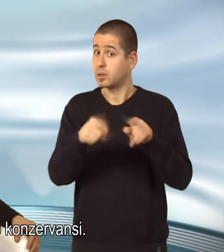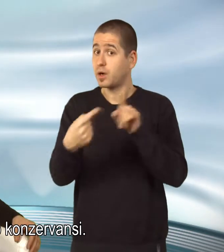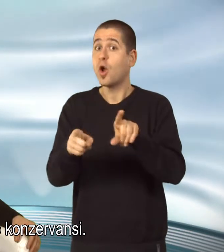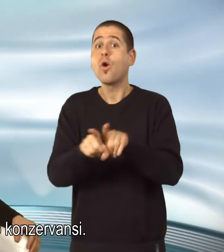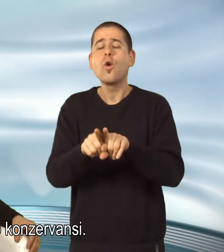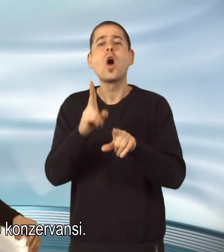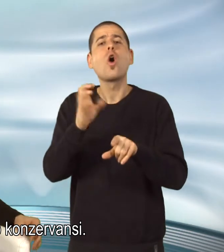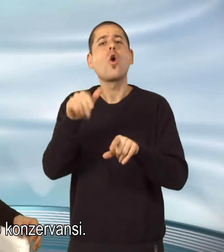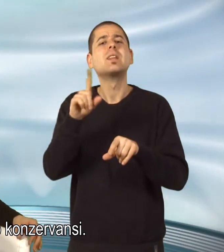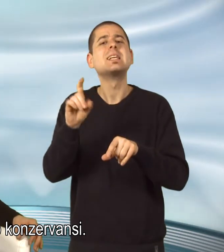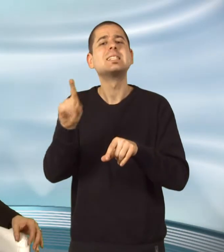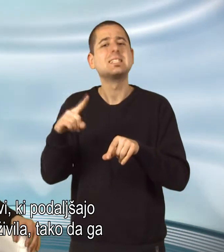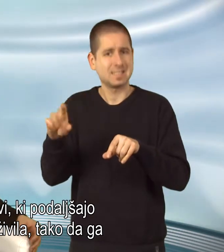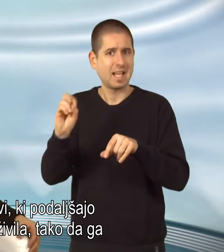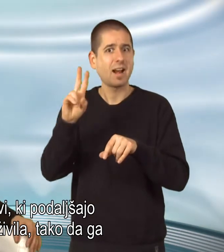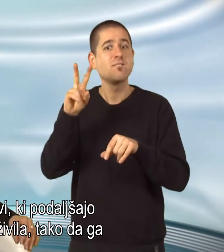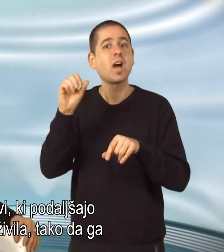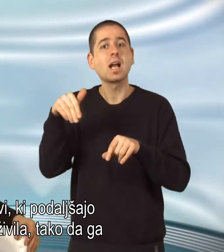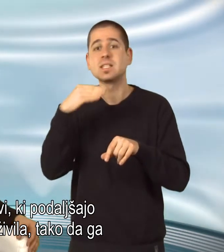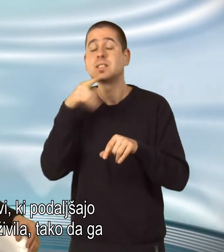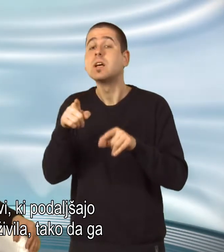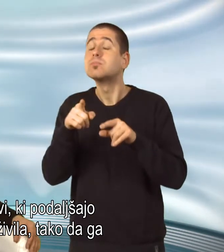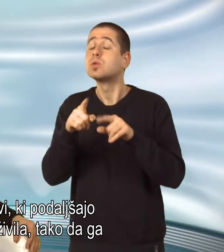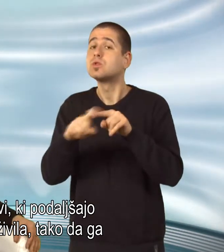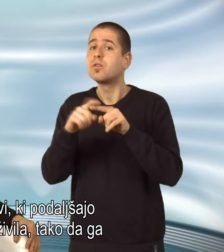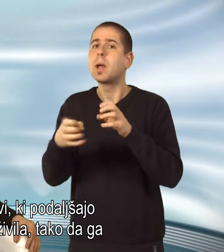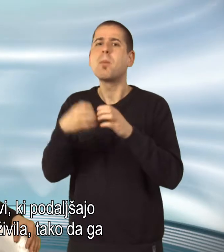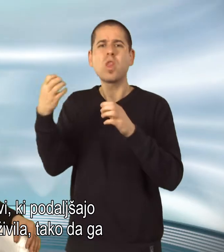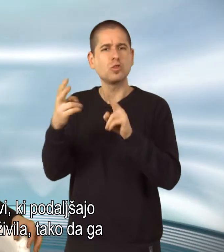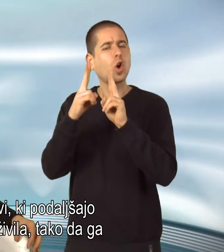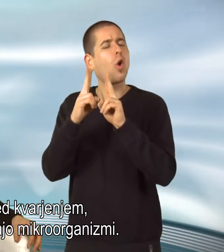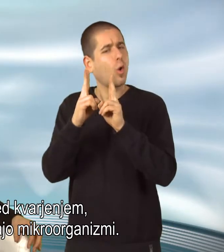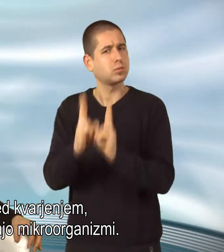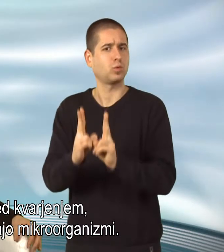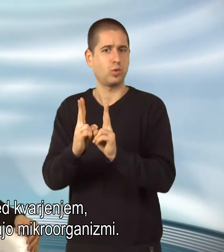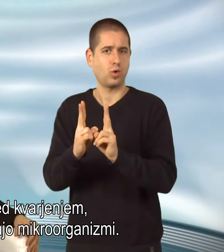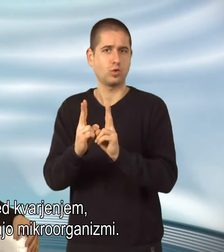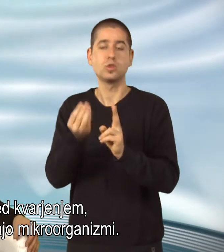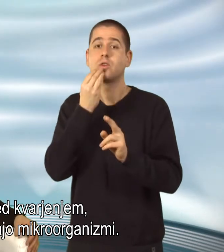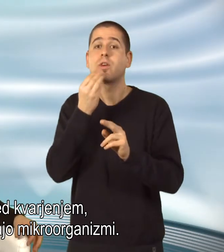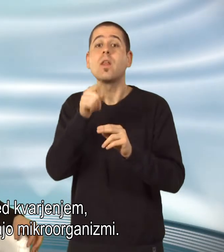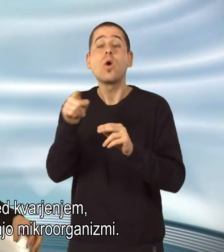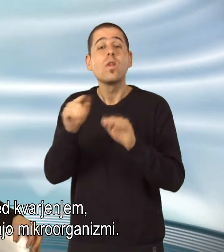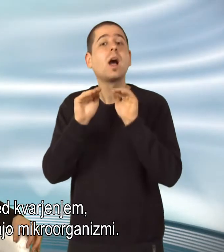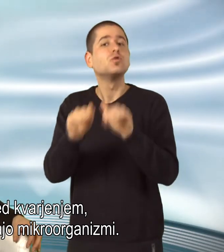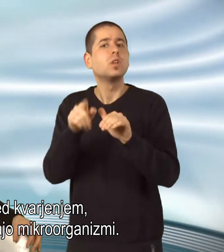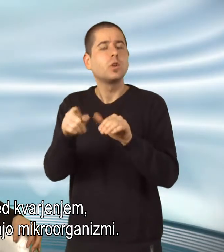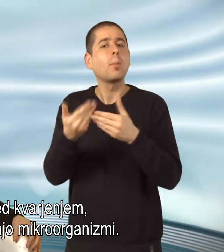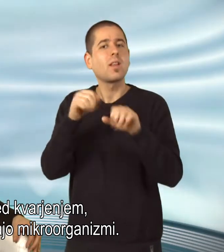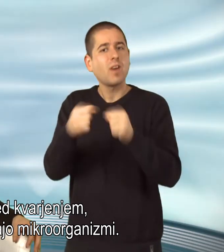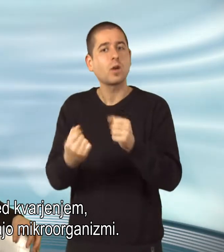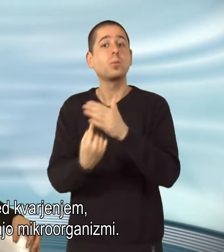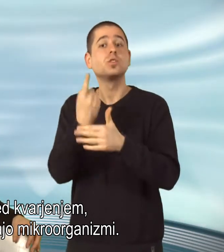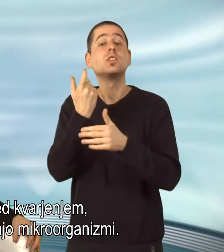kot konzervanti, to so snovi, ki podaljšajo obstojnost živila tako, da ga ščitijo pred kvarjenjem, povzročenim